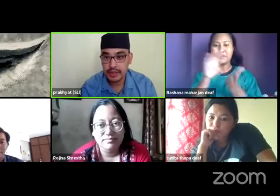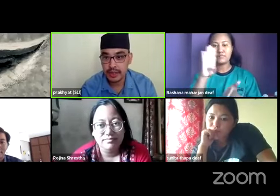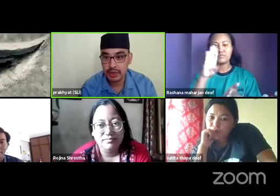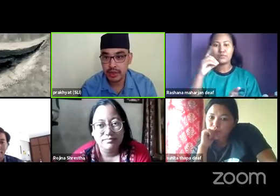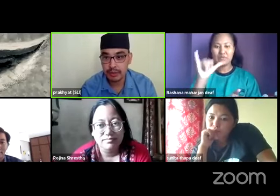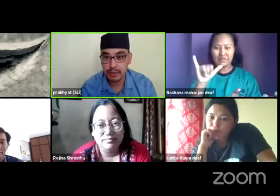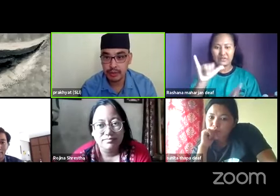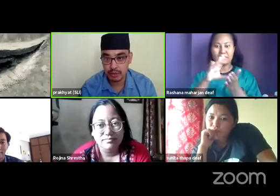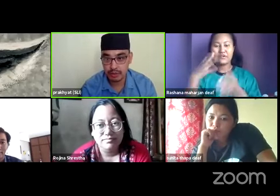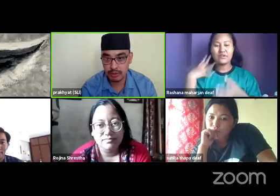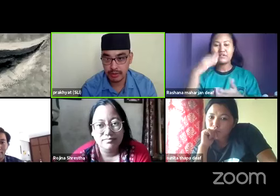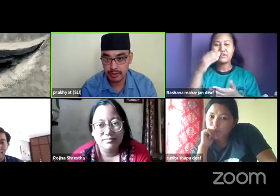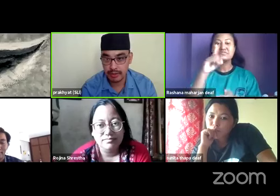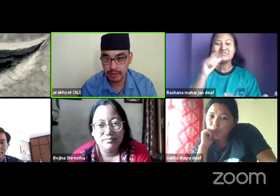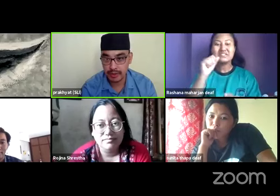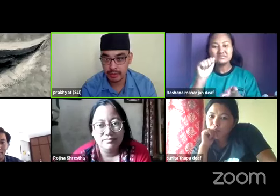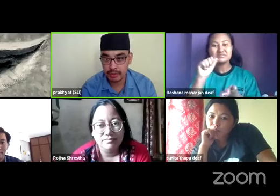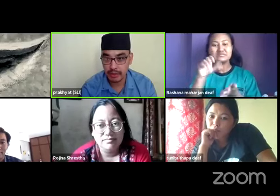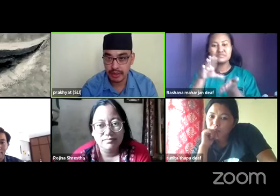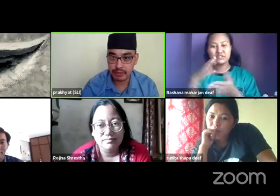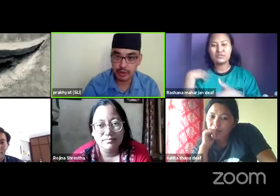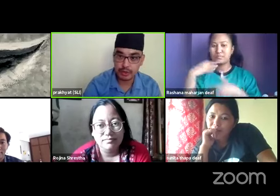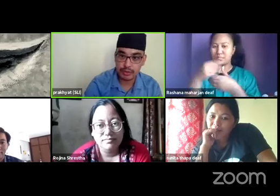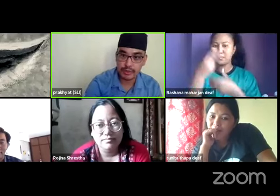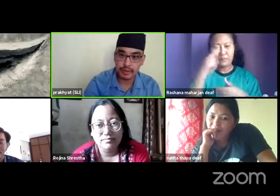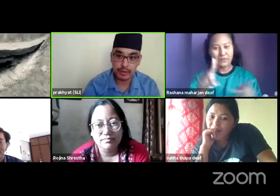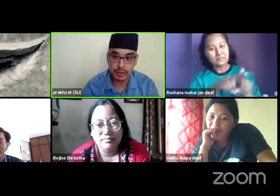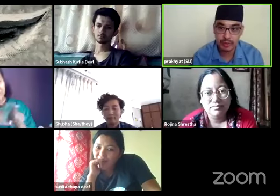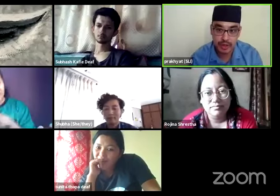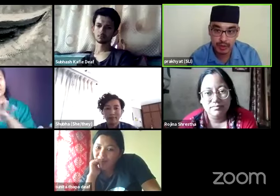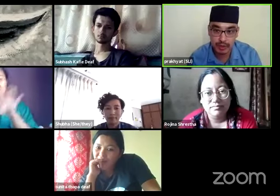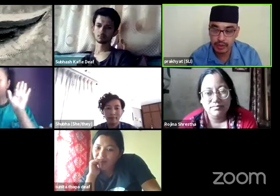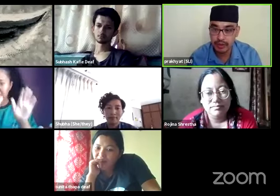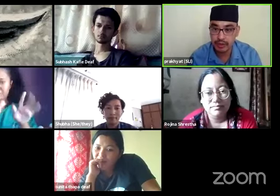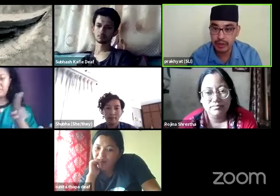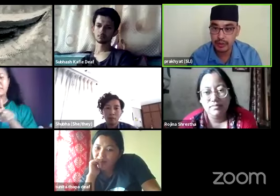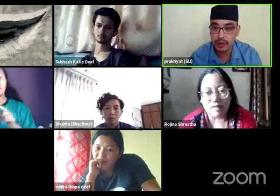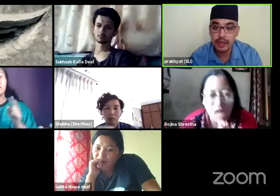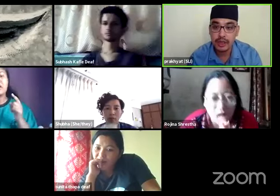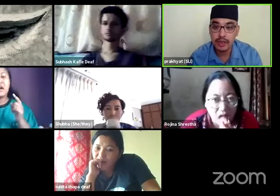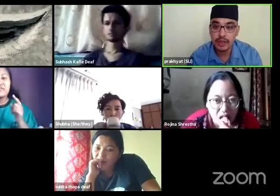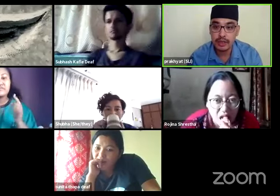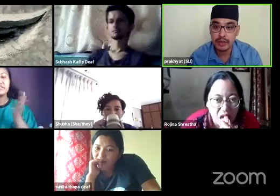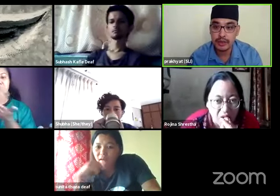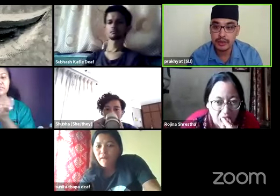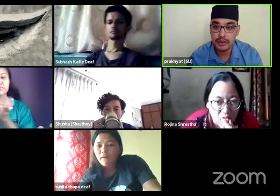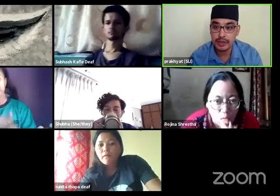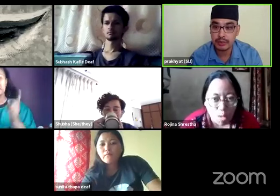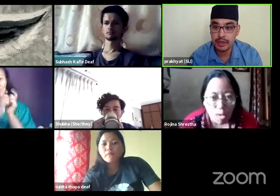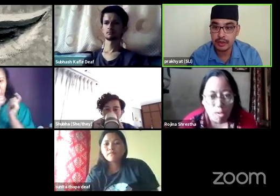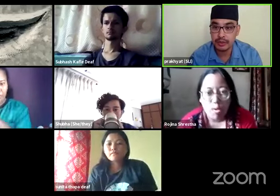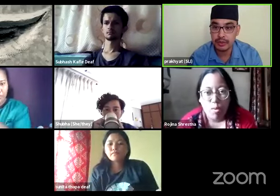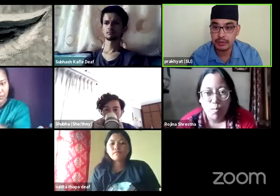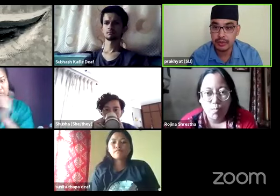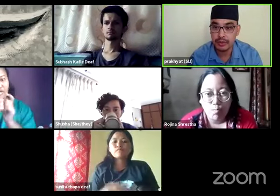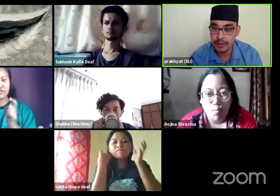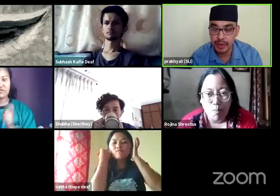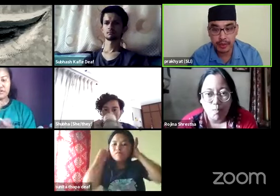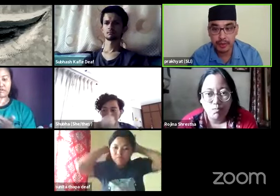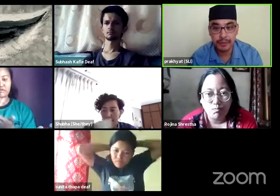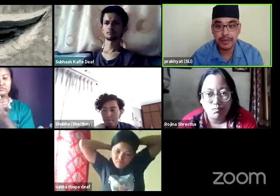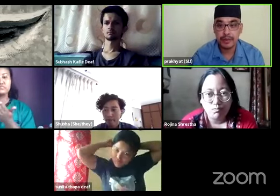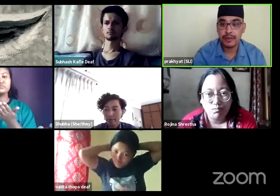के जानकारी हजुर, हाम्रो ममता म्यामले पनि भन्नुभयो अनि हाम्रो सो म्यामले भन्नुभयो, म चाहिँ अब यो वाइपिएलको चाहिँ एक प्रकारको